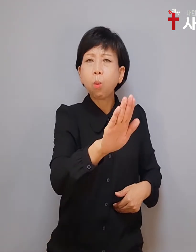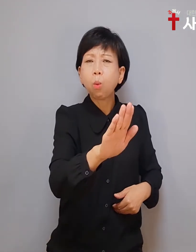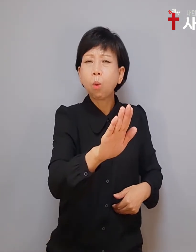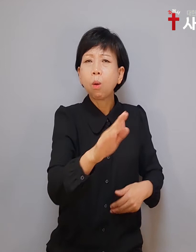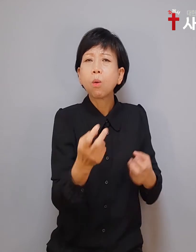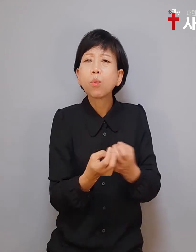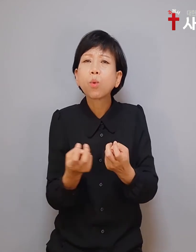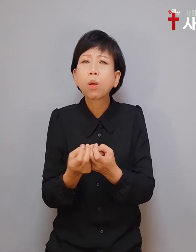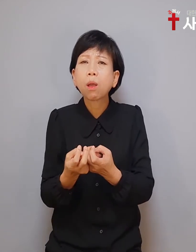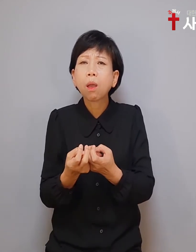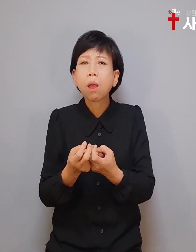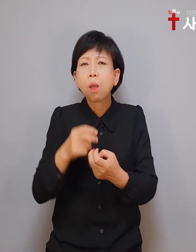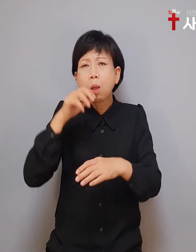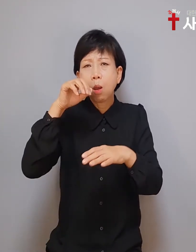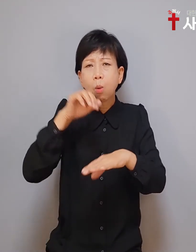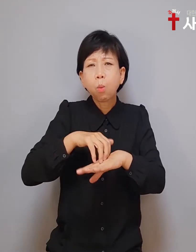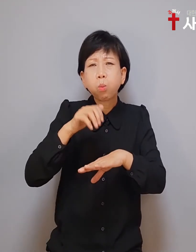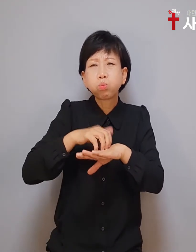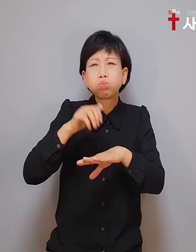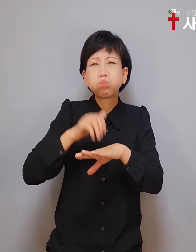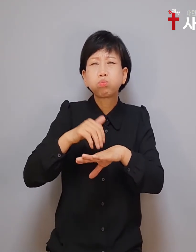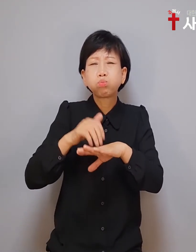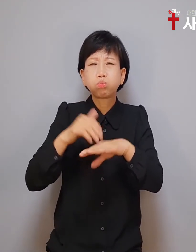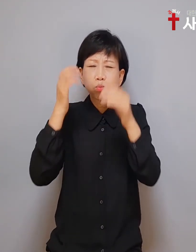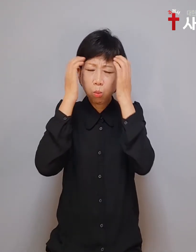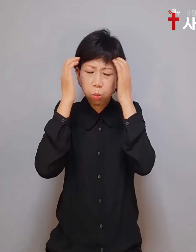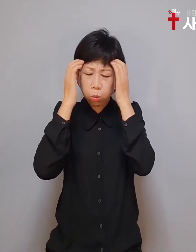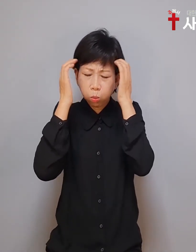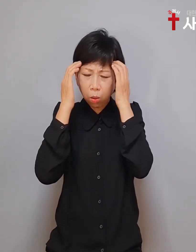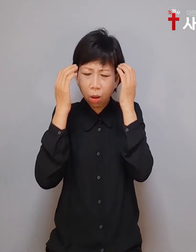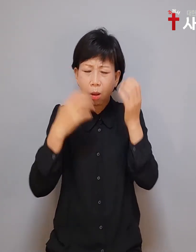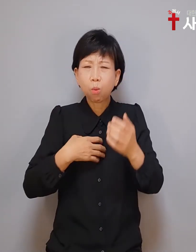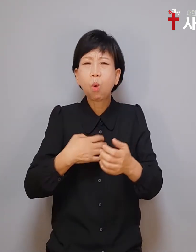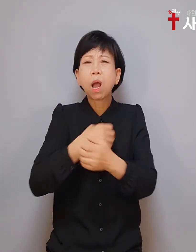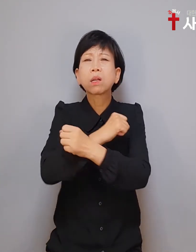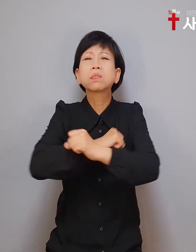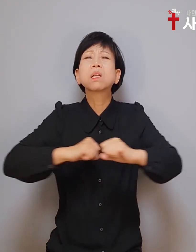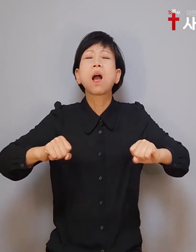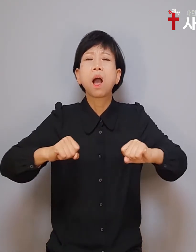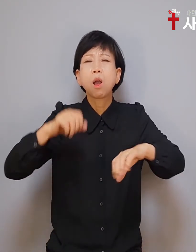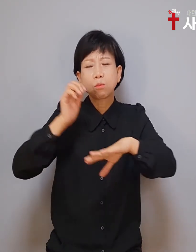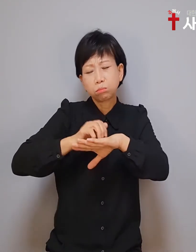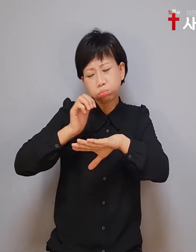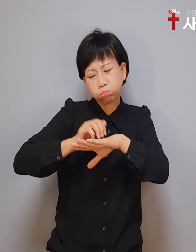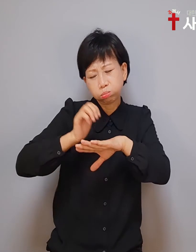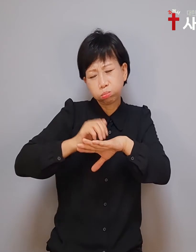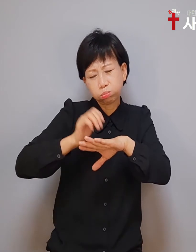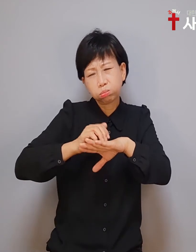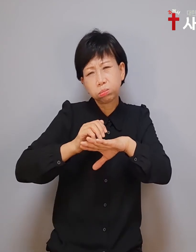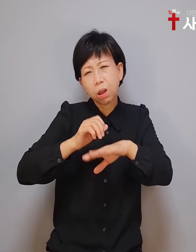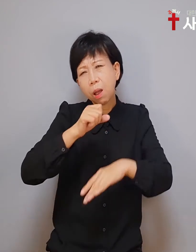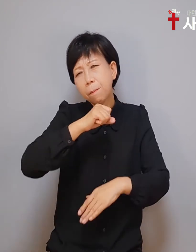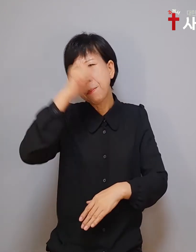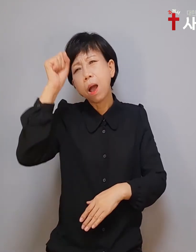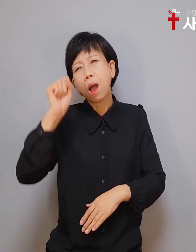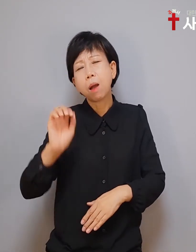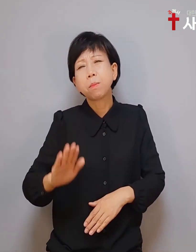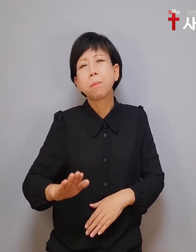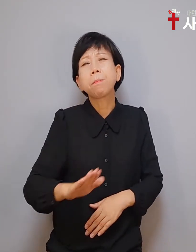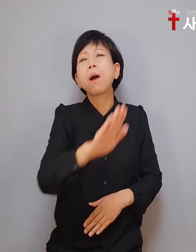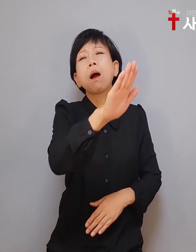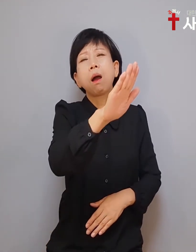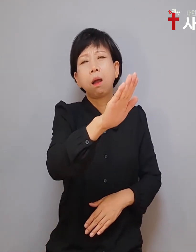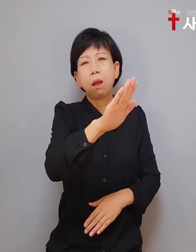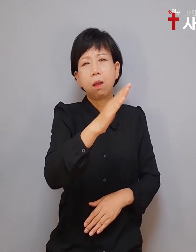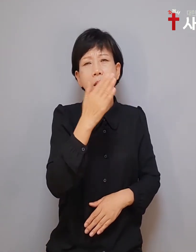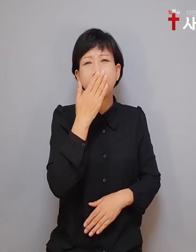아시죠? 이런 시간들을 통해서 더 영적 근력이 강화되는 거예요. 할렐루야.